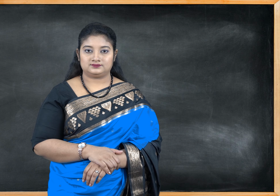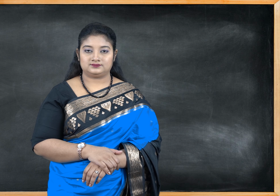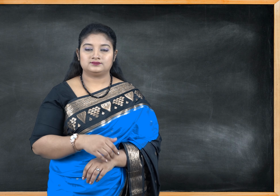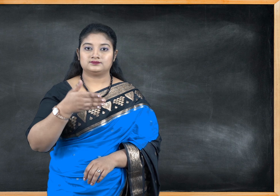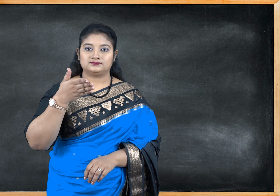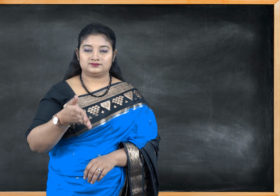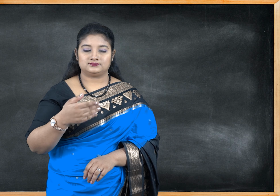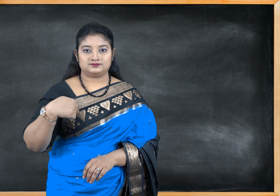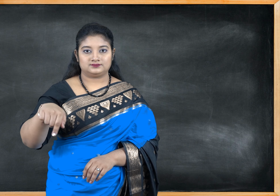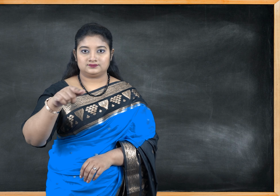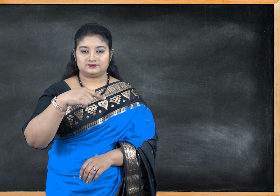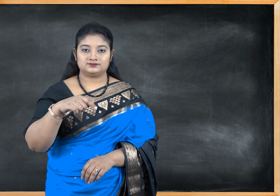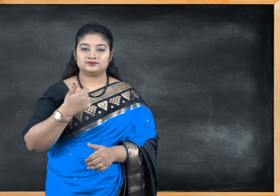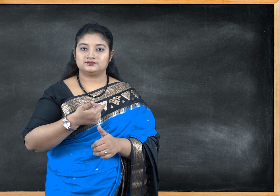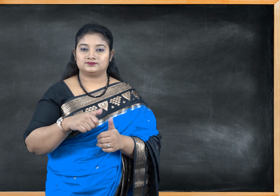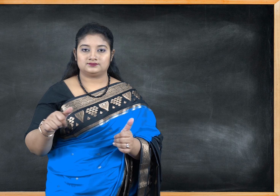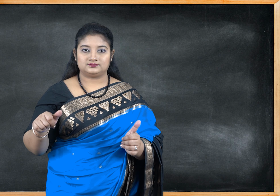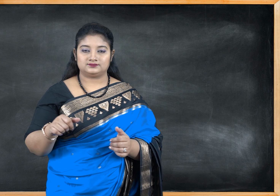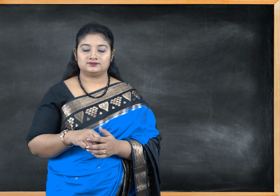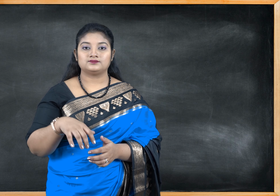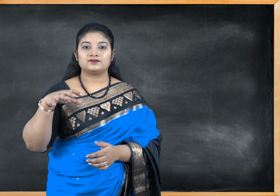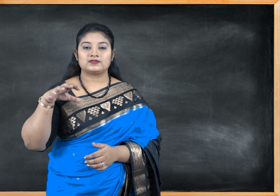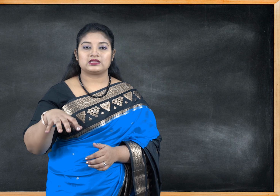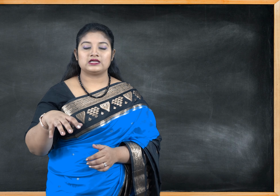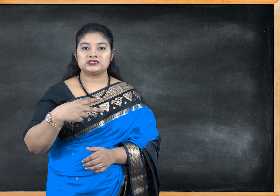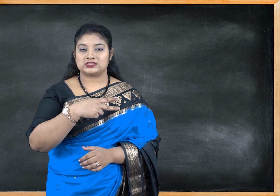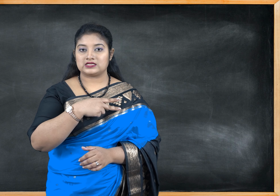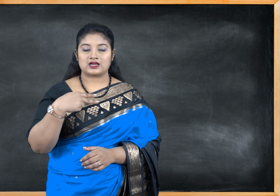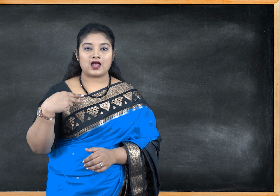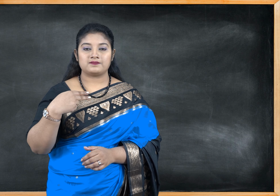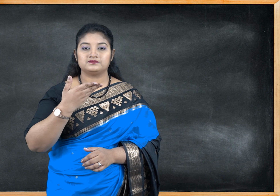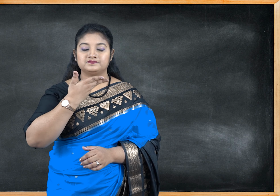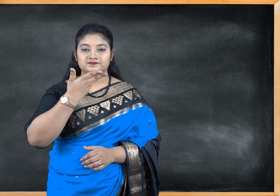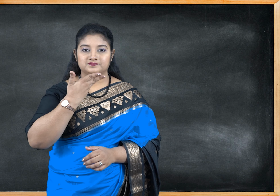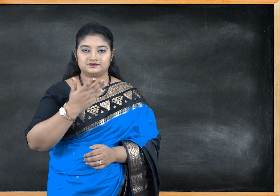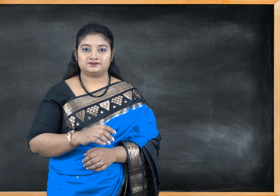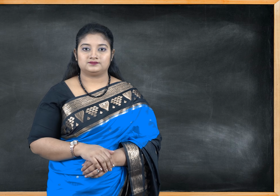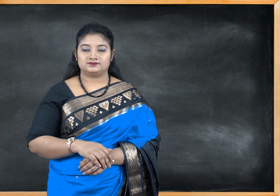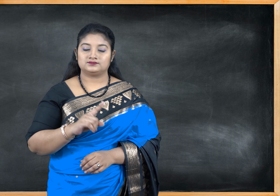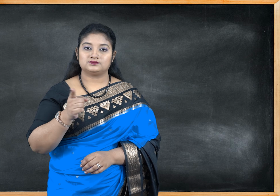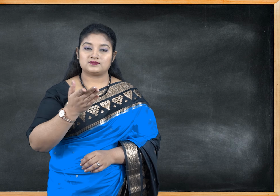আজকে আমরা বিভিন্ন দেশের নাম শিখব। সবার আগে জানব